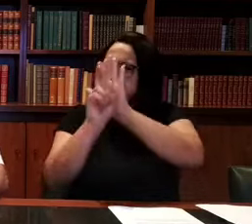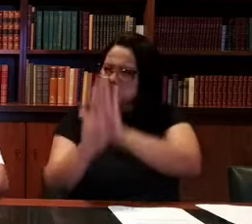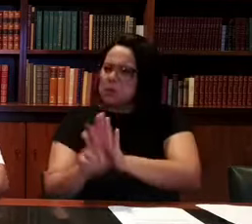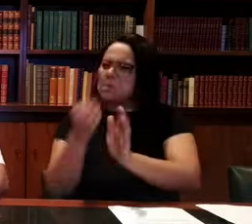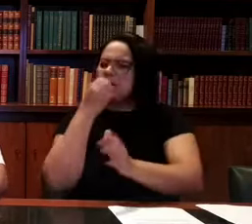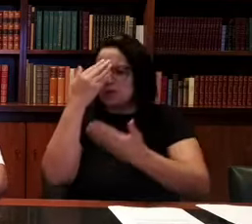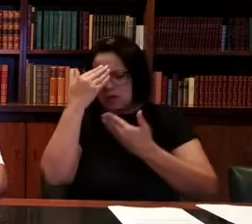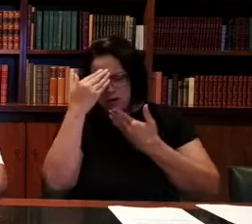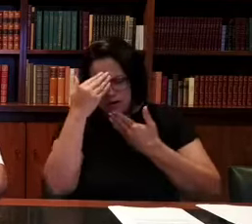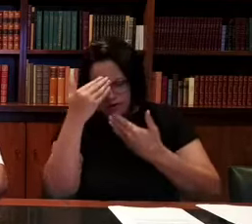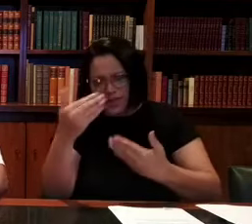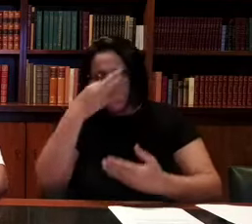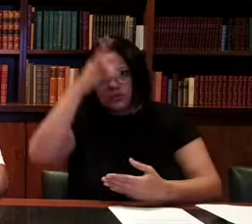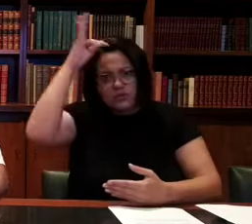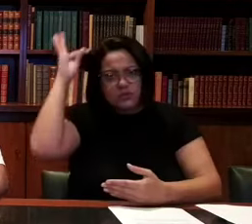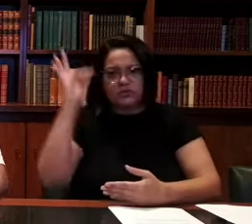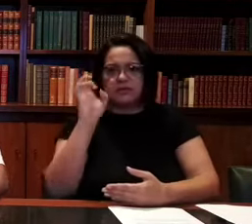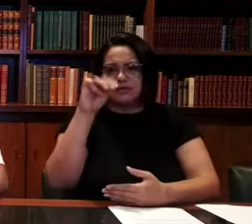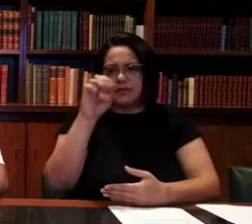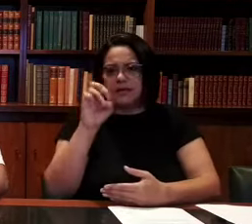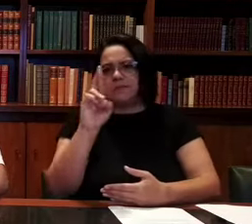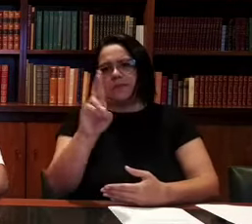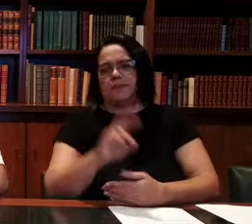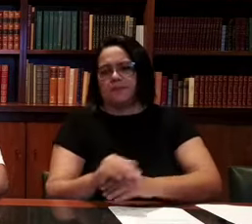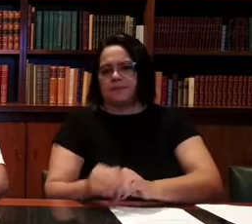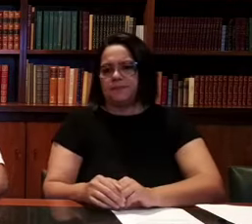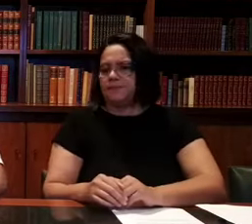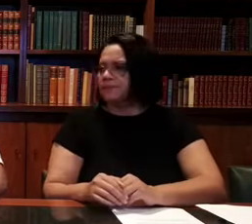Michel Temer Tá certo ir